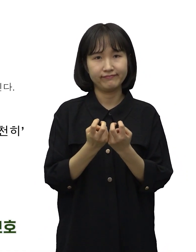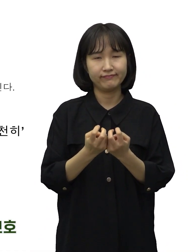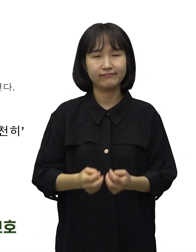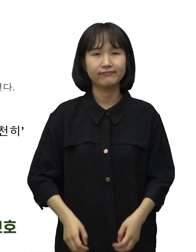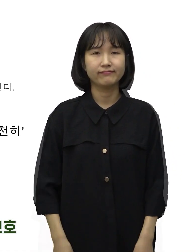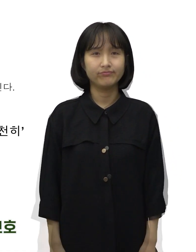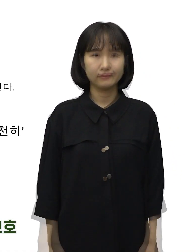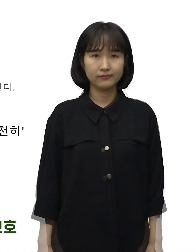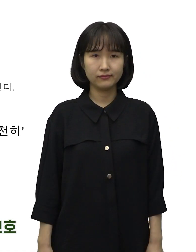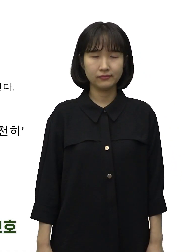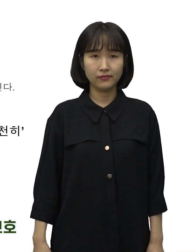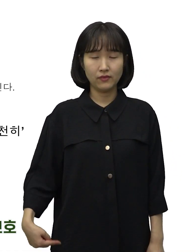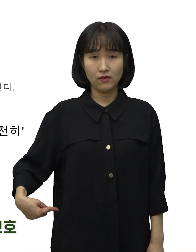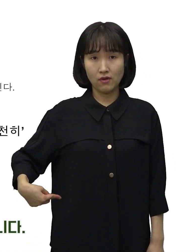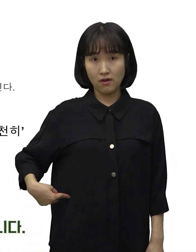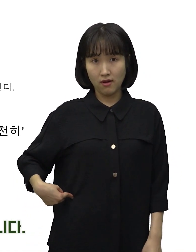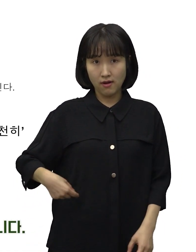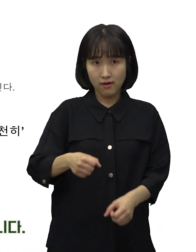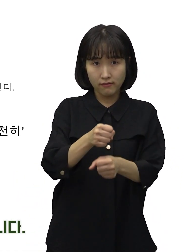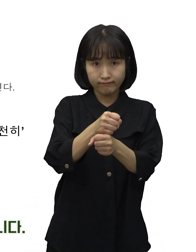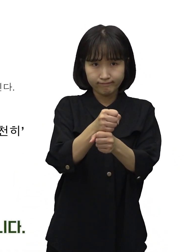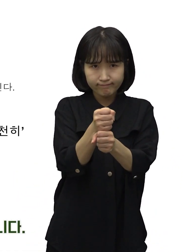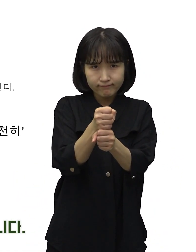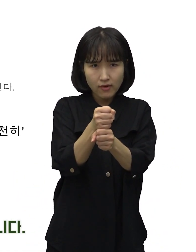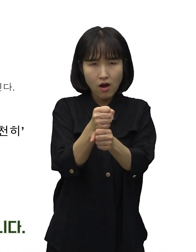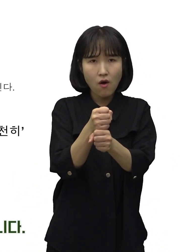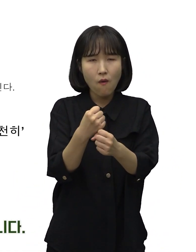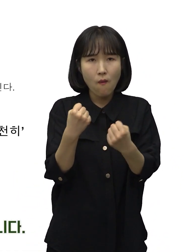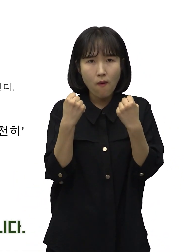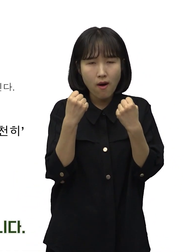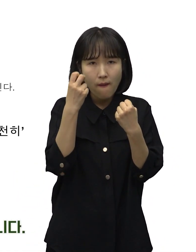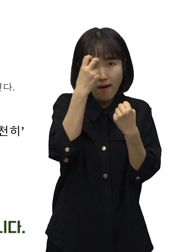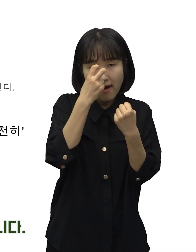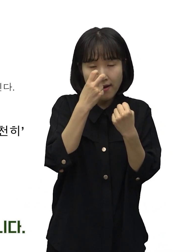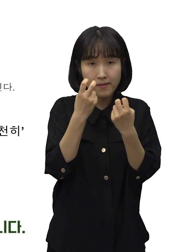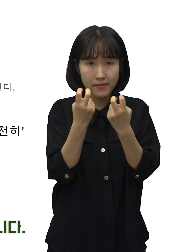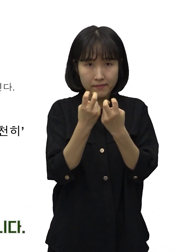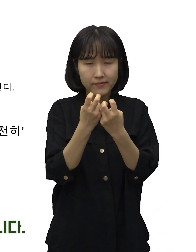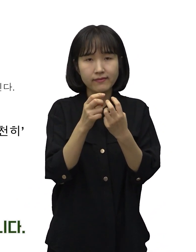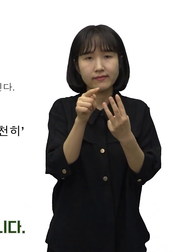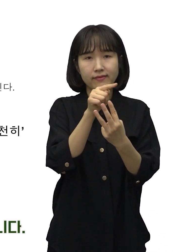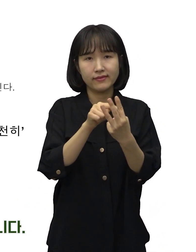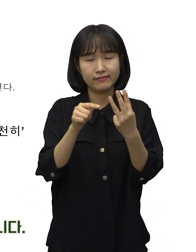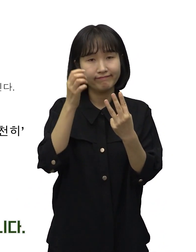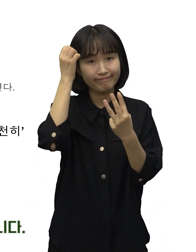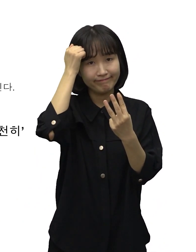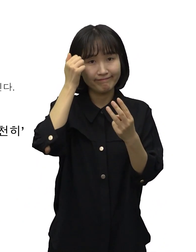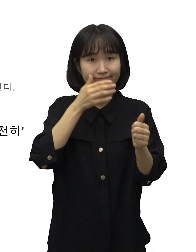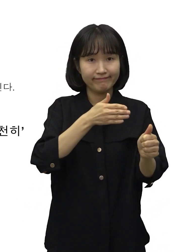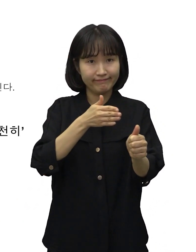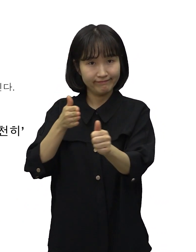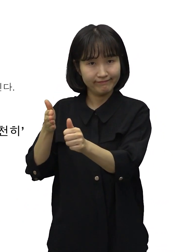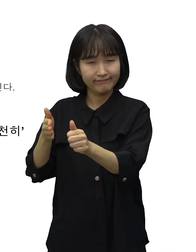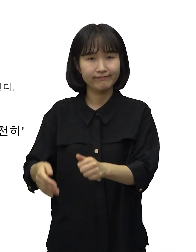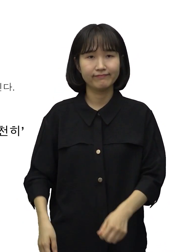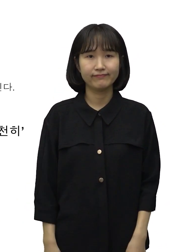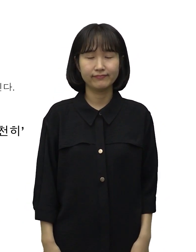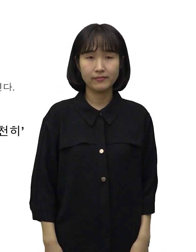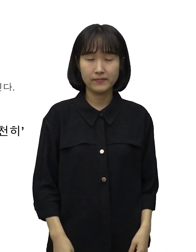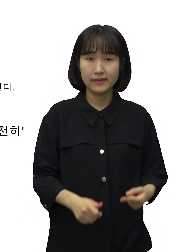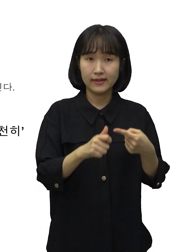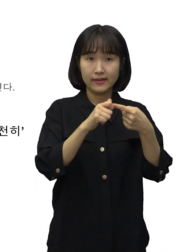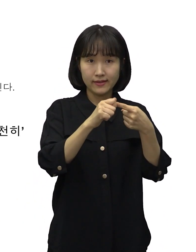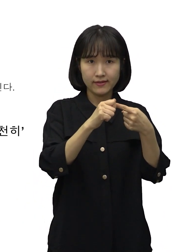허리를 구부리는 동작으로부터 디스크를 보호하는 방법으로 3가지를 기억하시면 좋습니다. 첫 번째,